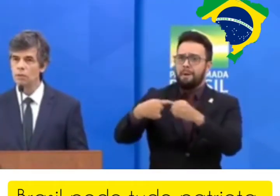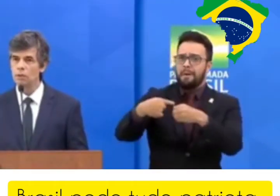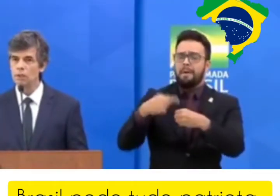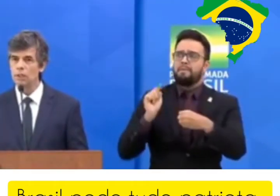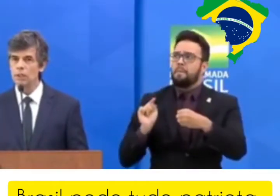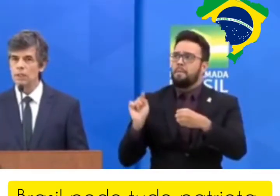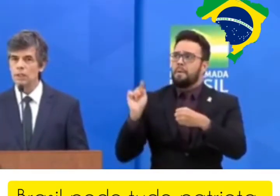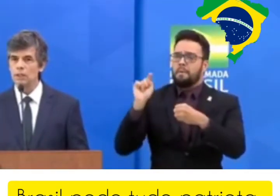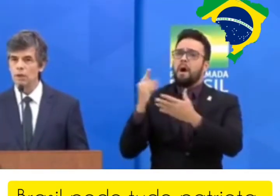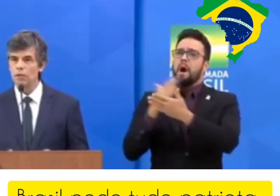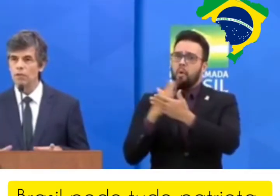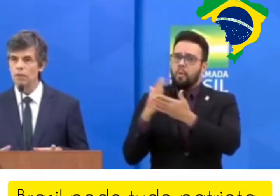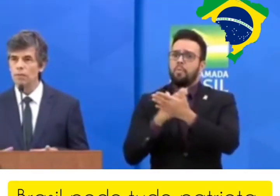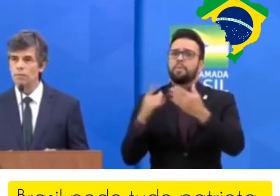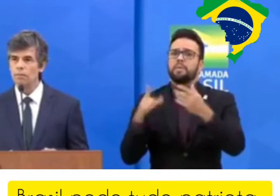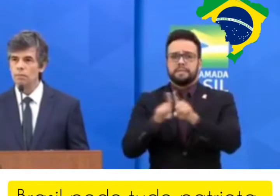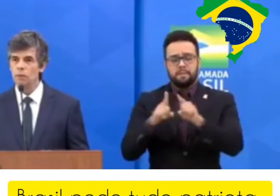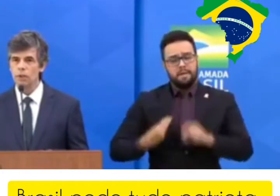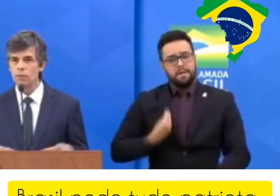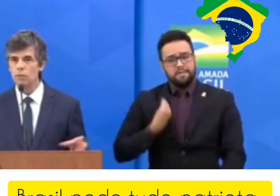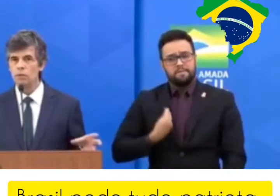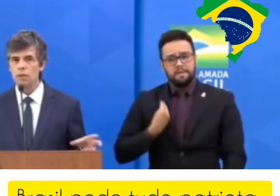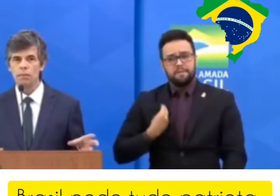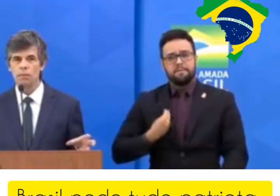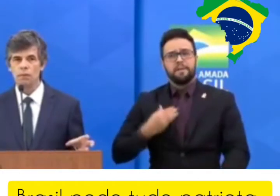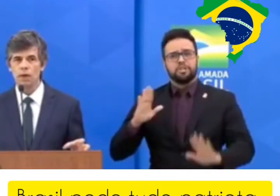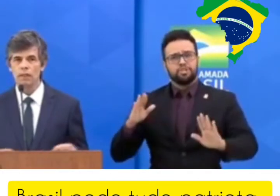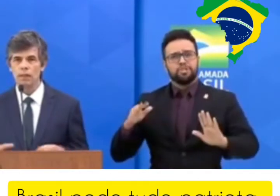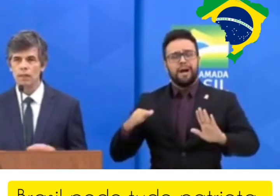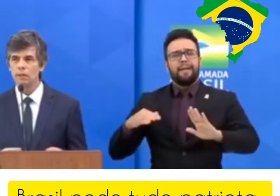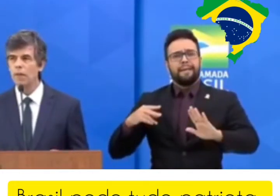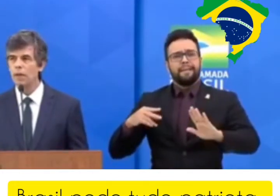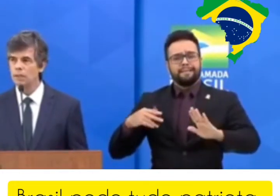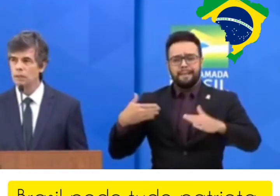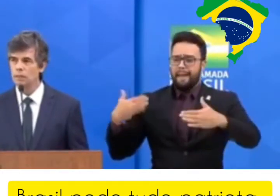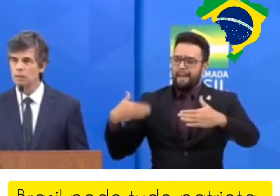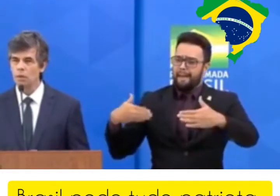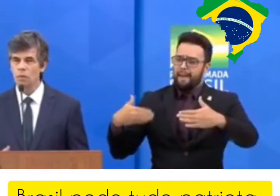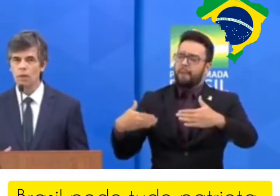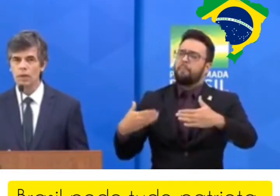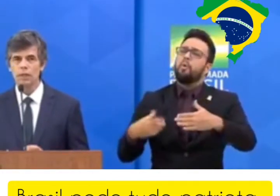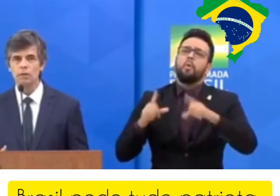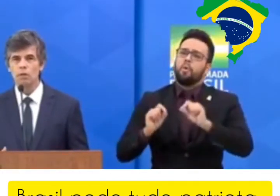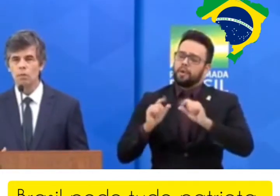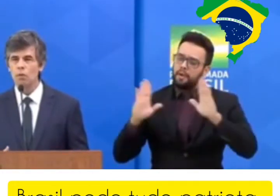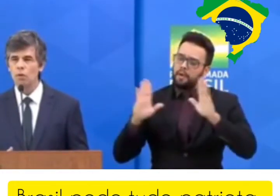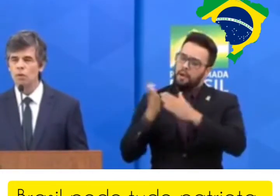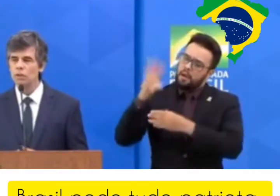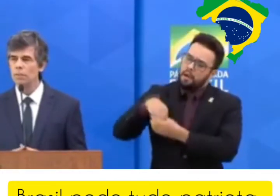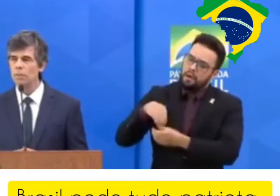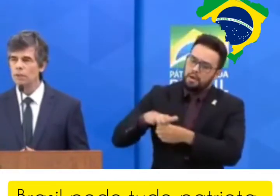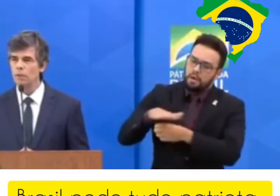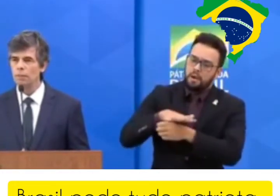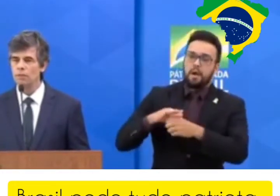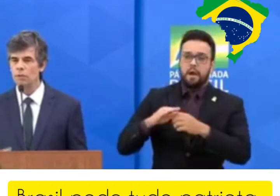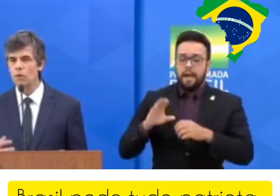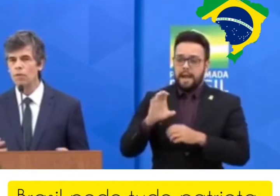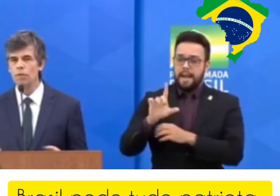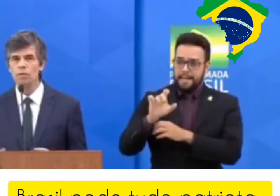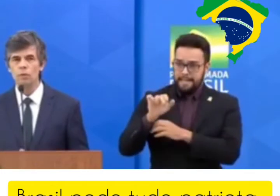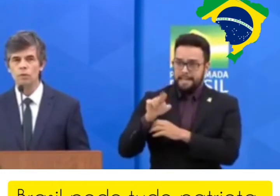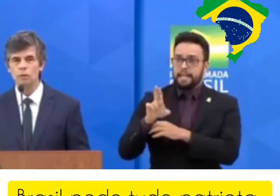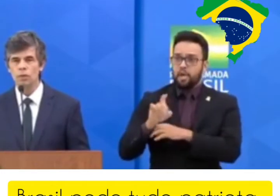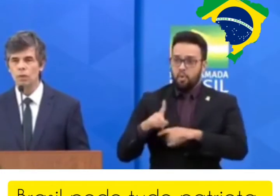hospitais de oncologia. Então eu vivi durante muito tempo a interação médica, como clínico, como oncologista principalmente,